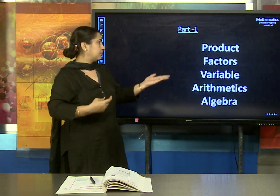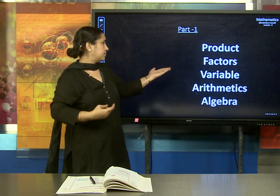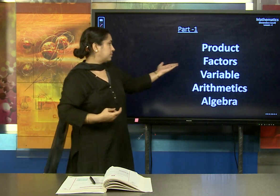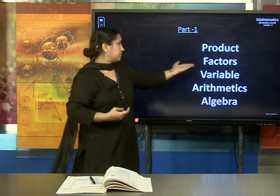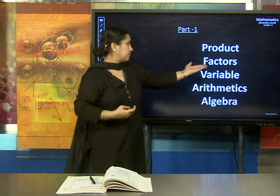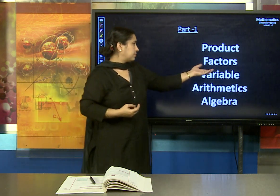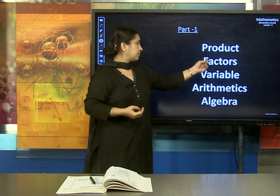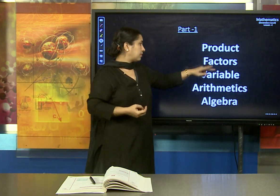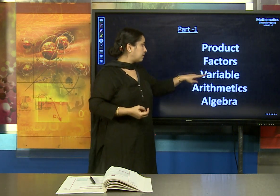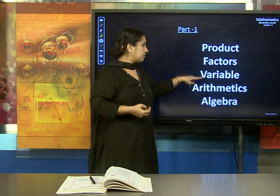तो वो फैक्टर्स कहलाते हैं।